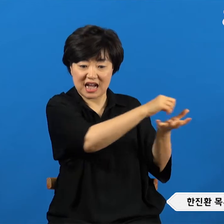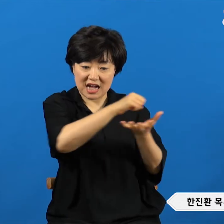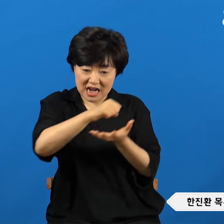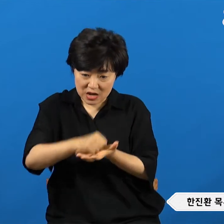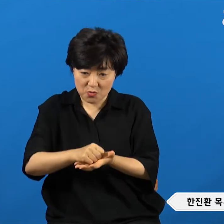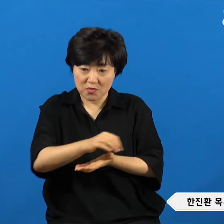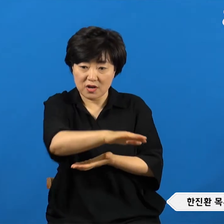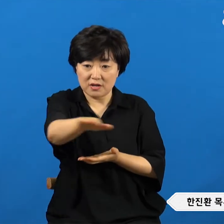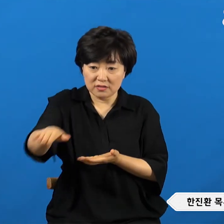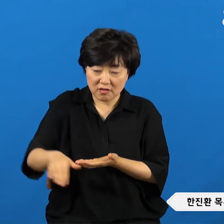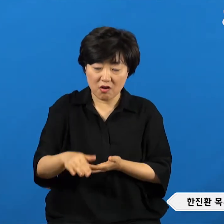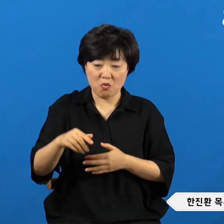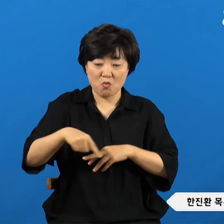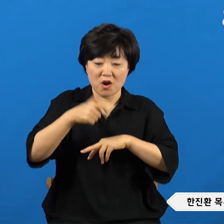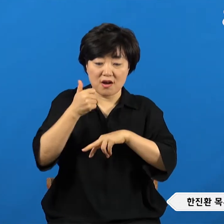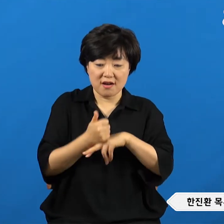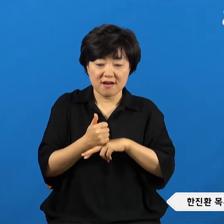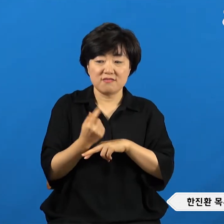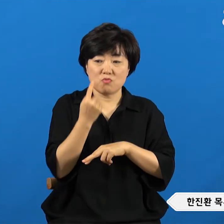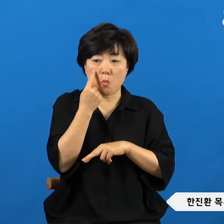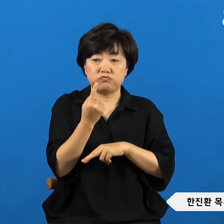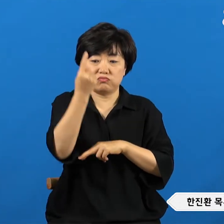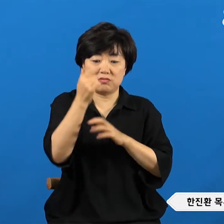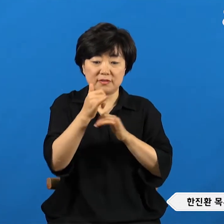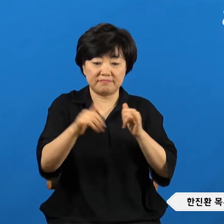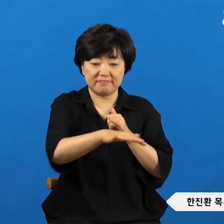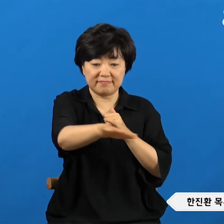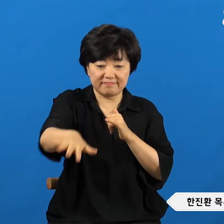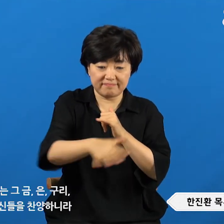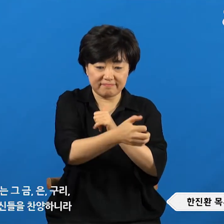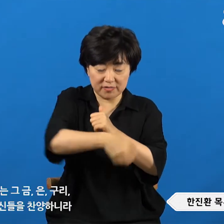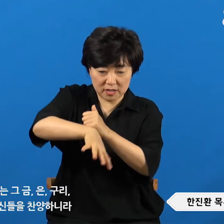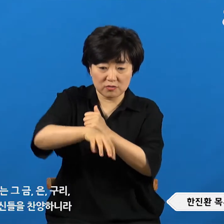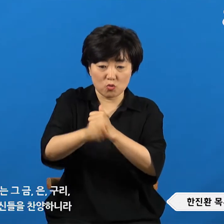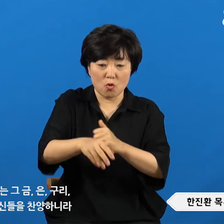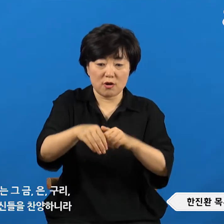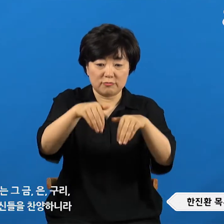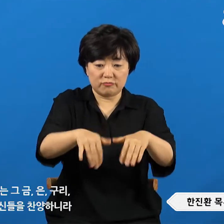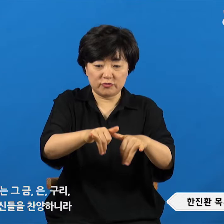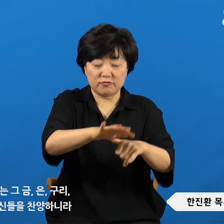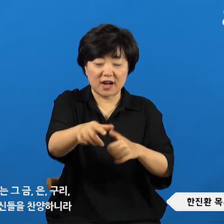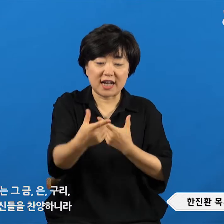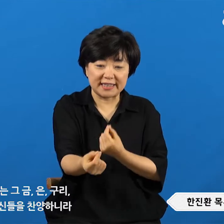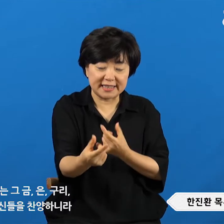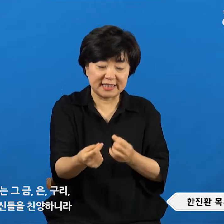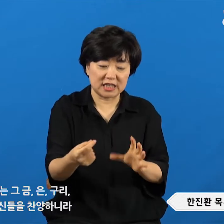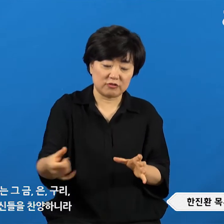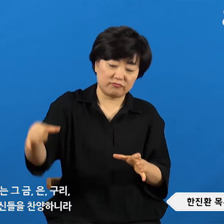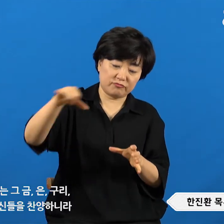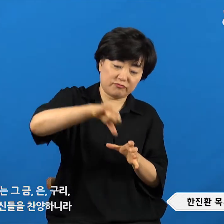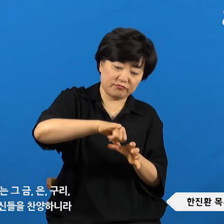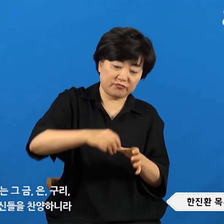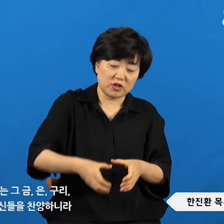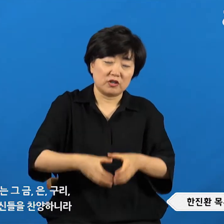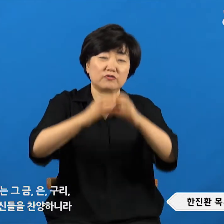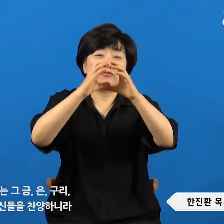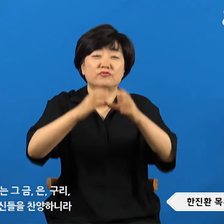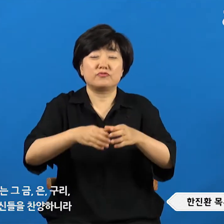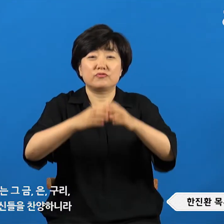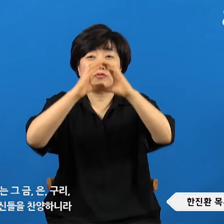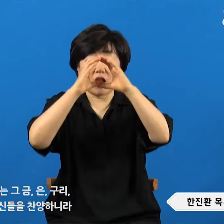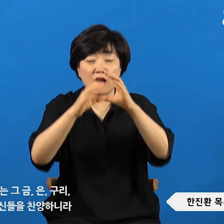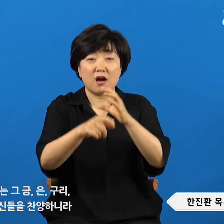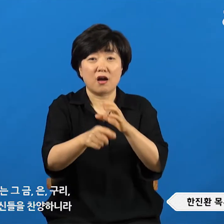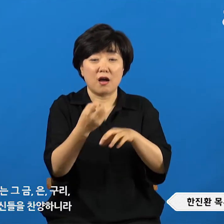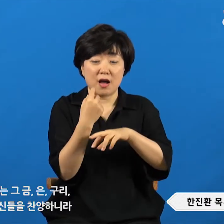왕후들과 후궁들과 더불어 그것으로 마시더라. 그들이 술을 마시고는 그 금, 은, 구리, 쇠, 나무,